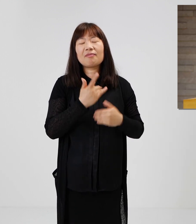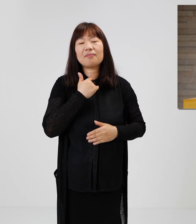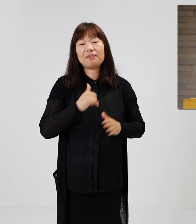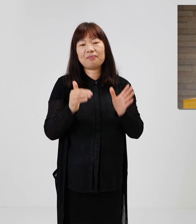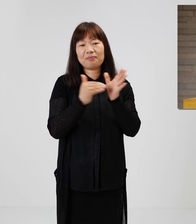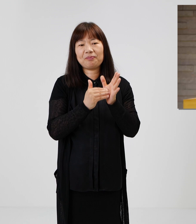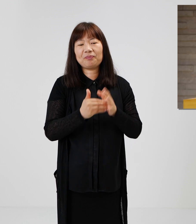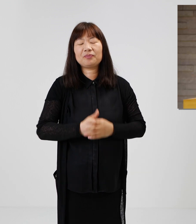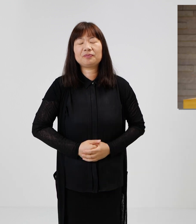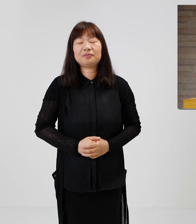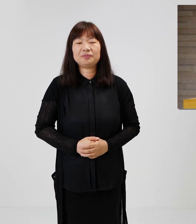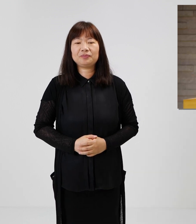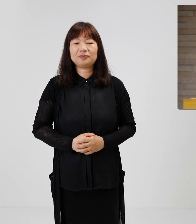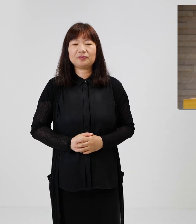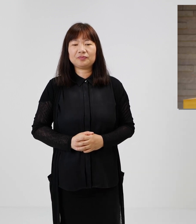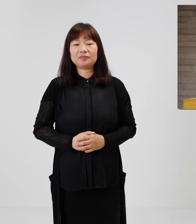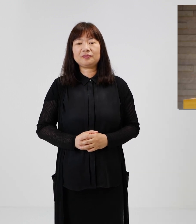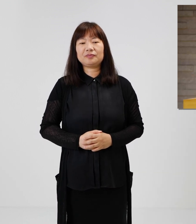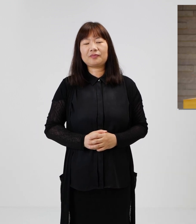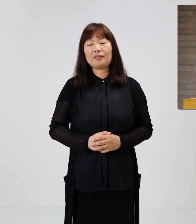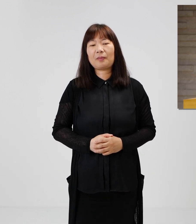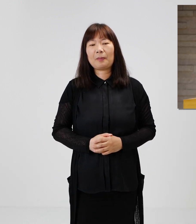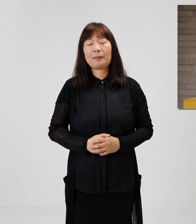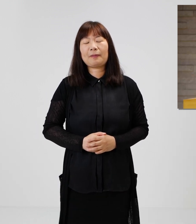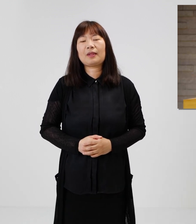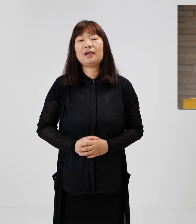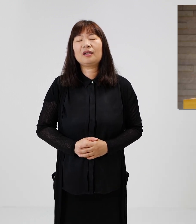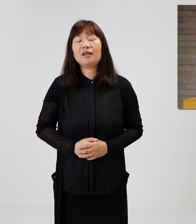타국에서 그 뼈저린 교훈을 겪은 거예요.